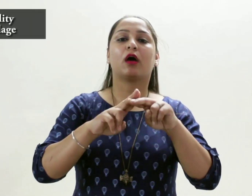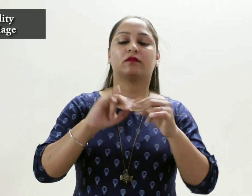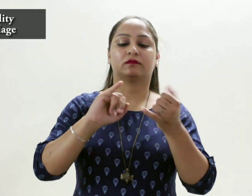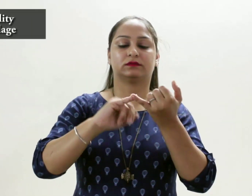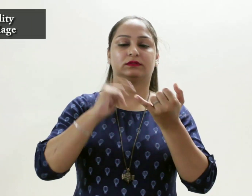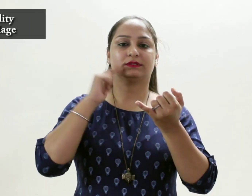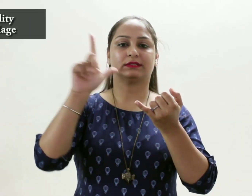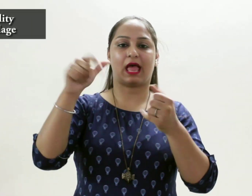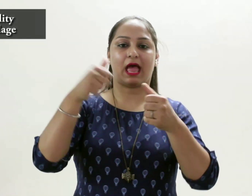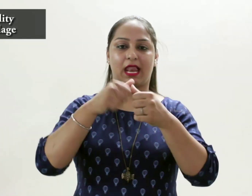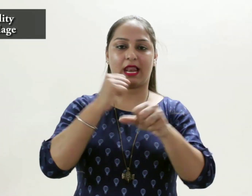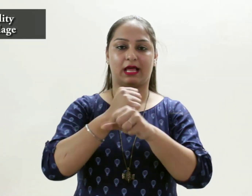सीवेज की गुणवत्ता।